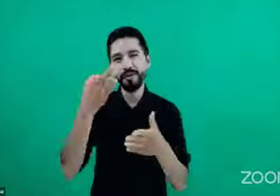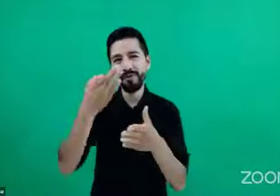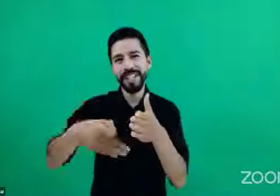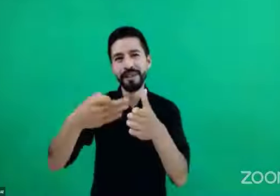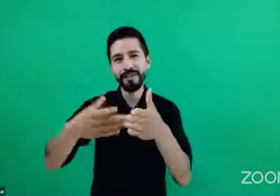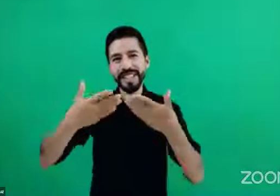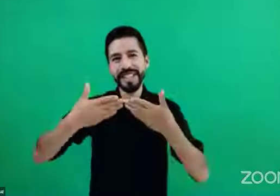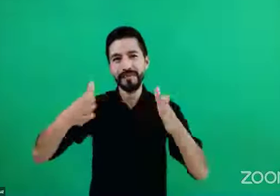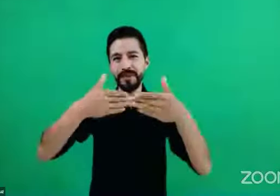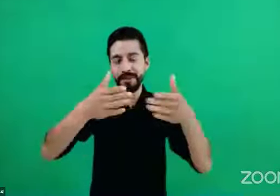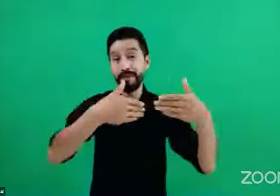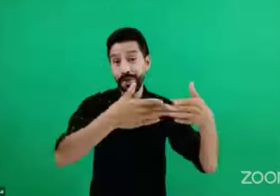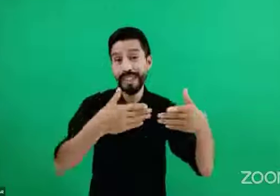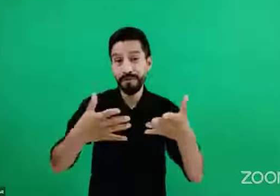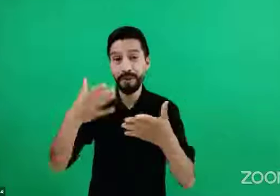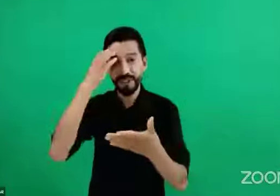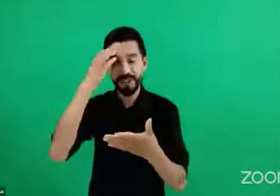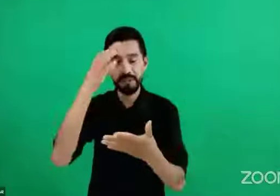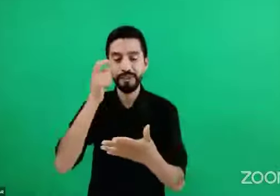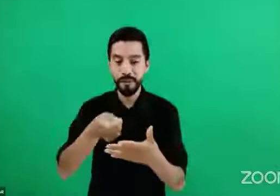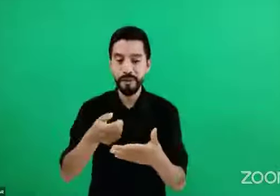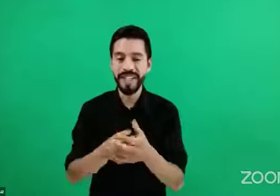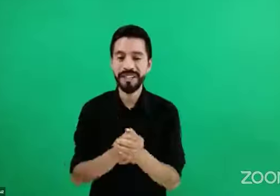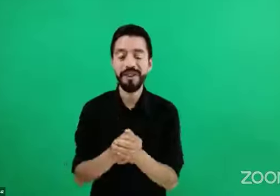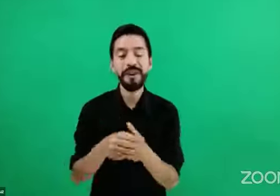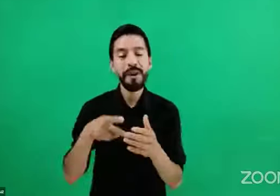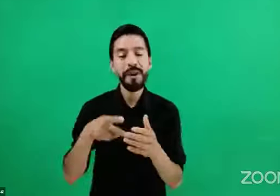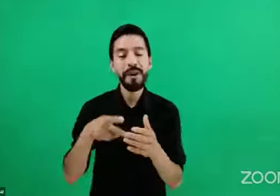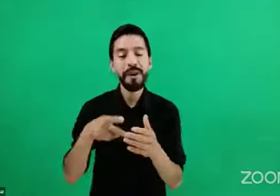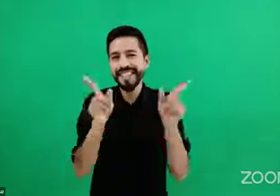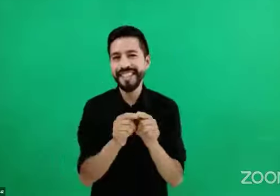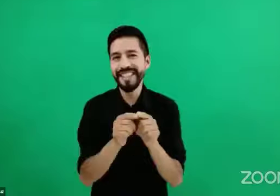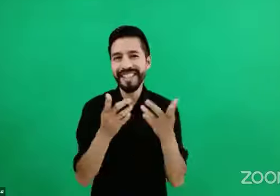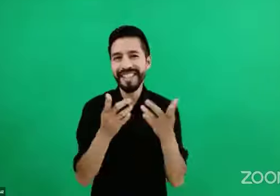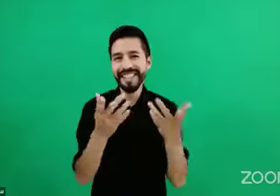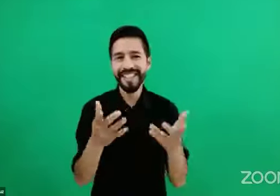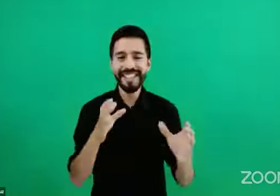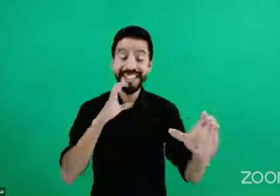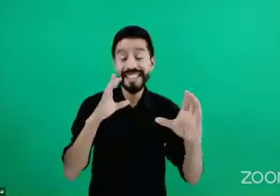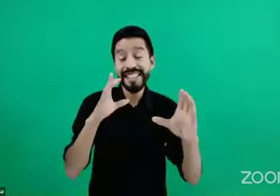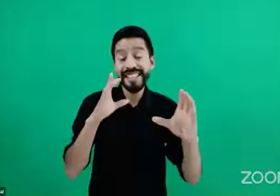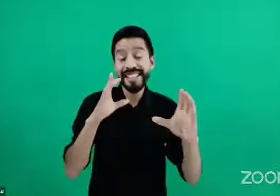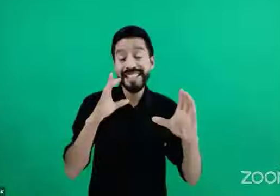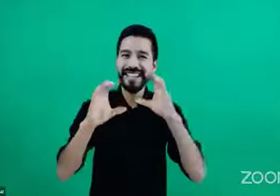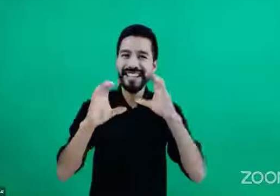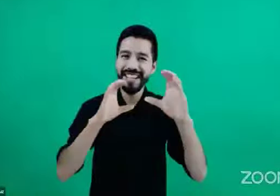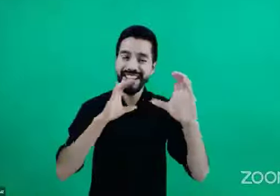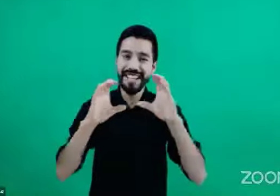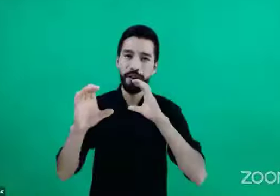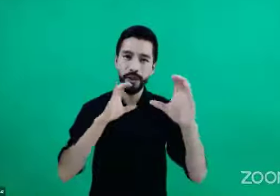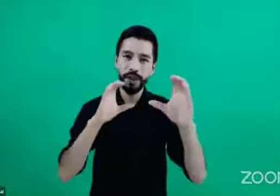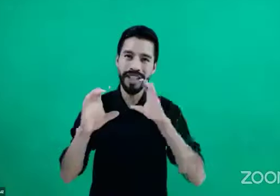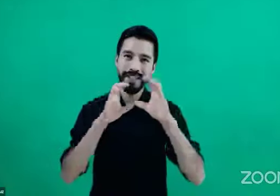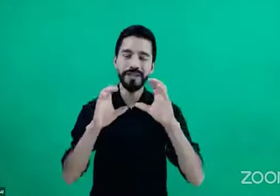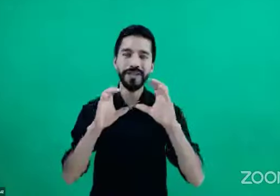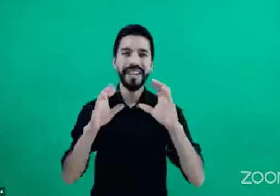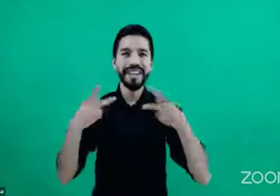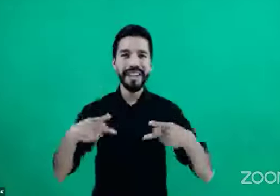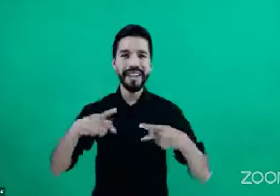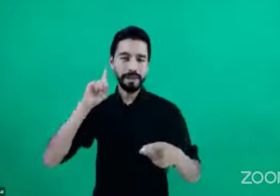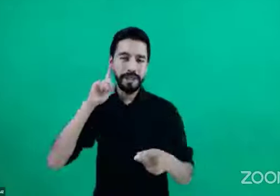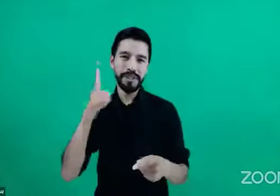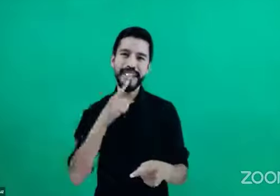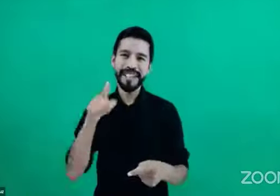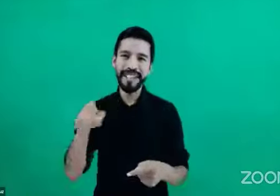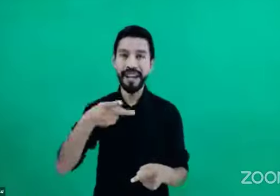lamentablemente aún falta muchísimo conocimiento sobre ello, pero en síntesis es la comunicación que